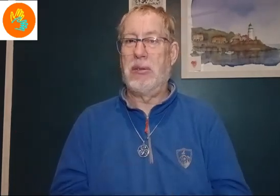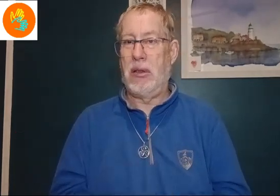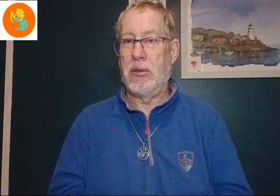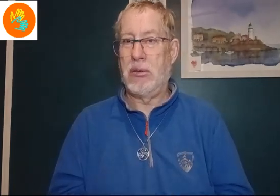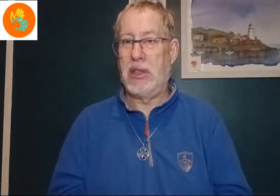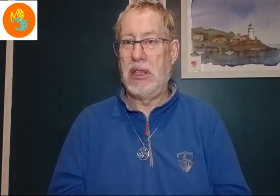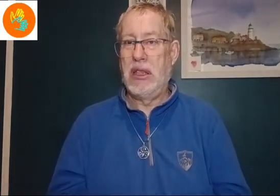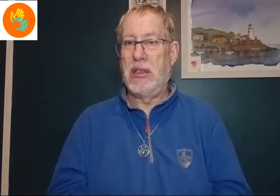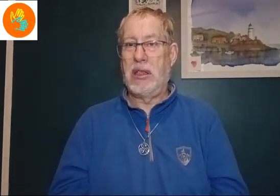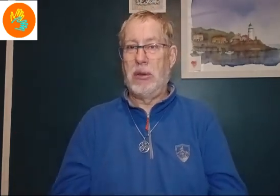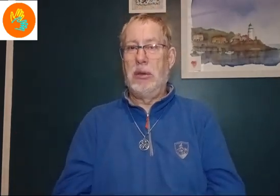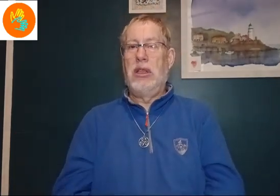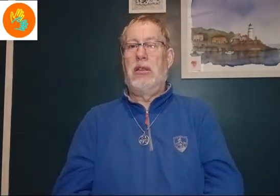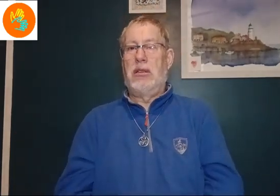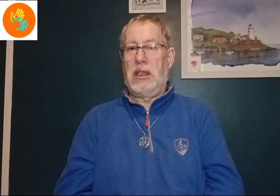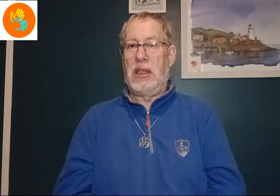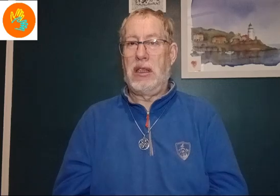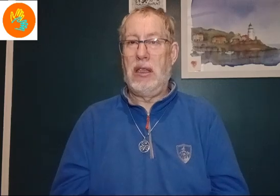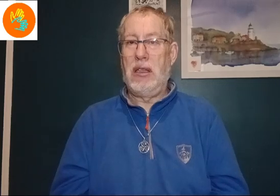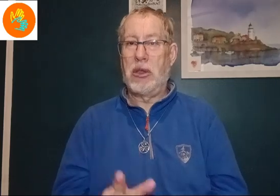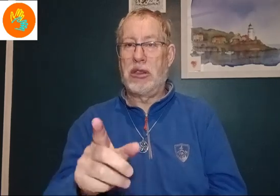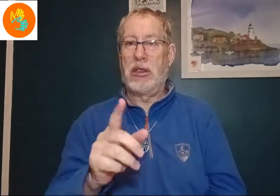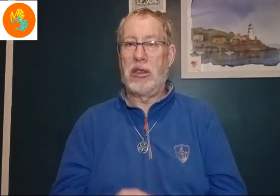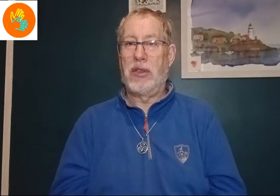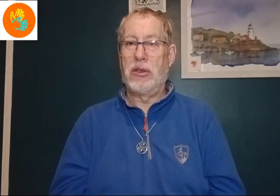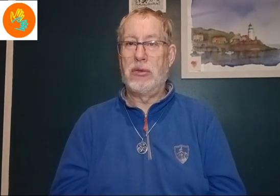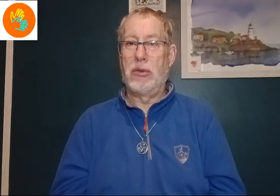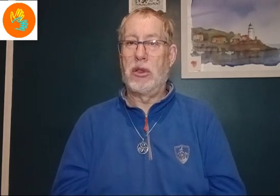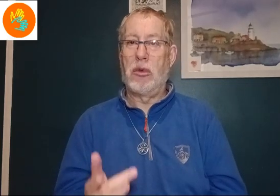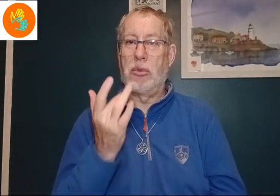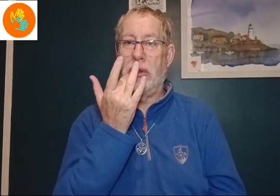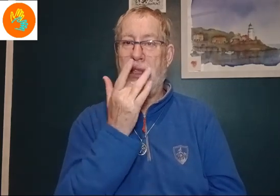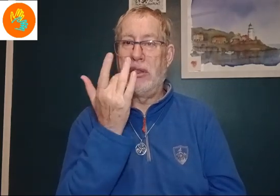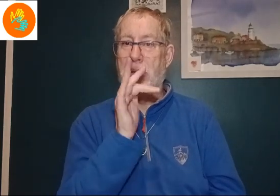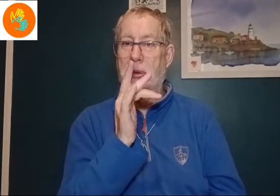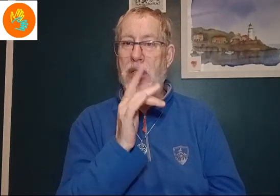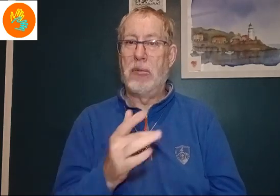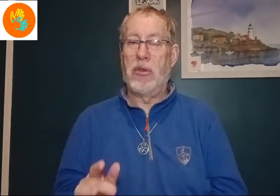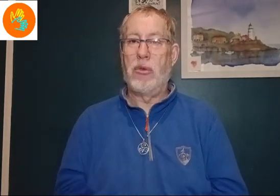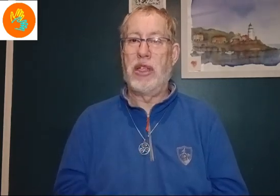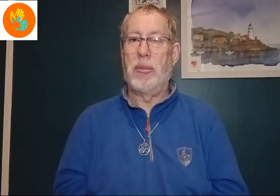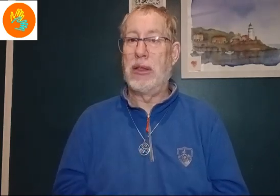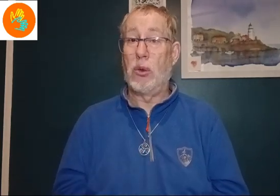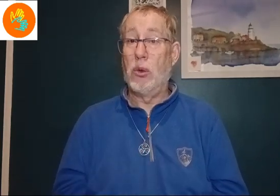le souci, c'est que dans certains cas, la personne qui est en face de vous, notamment pour délicieux, bah, vous ne voyez pas de trop,